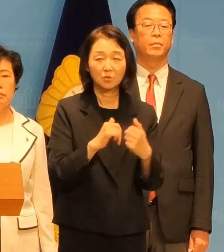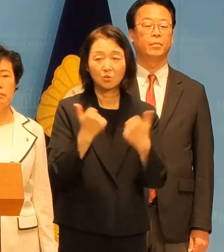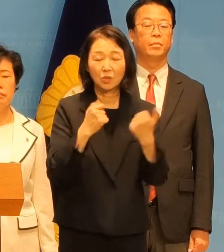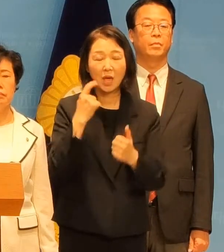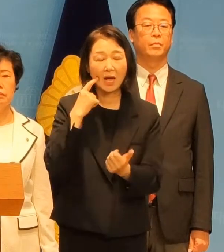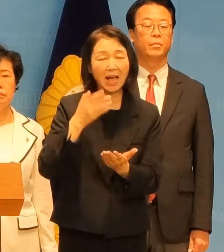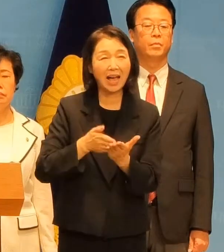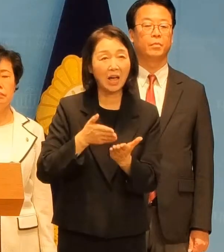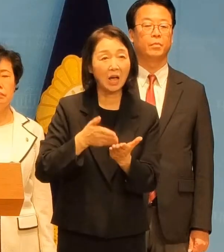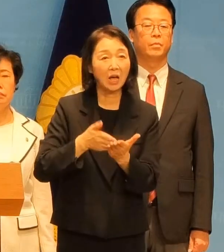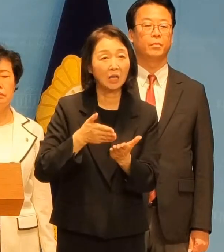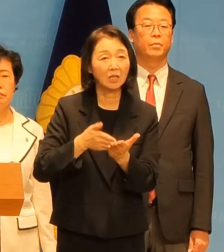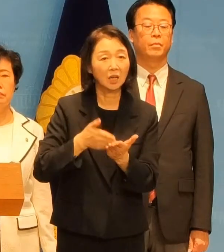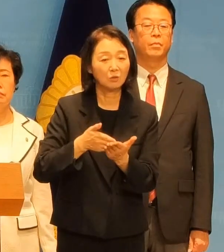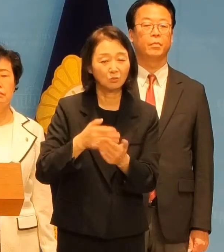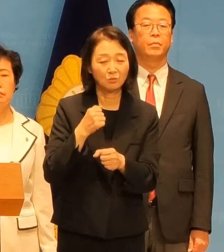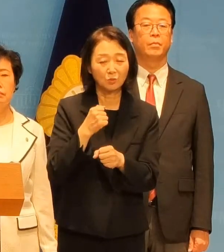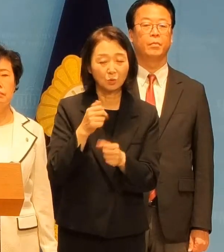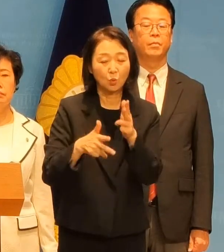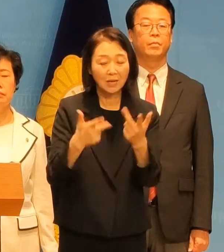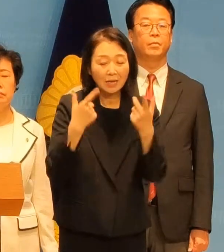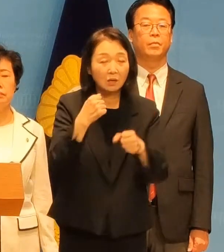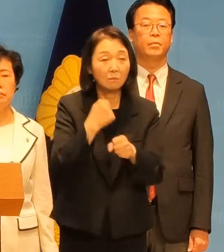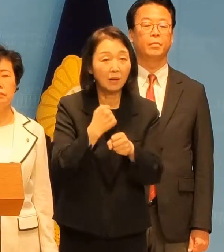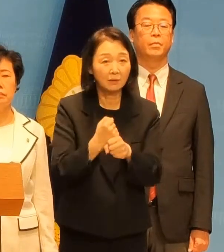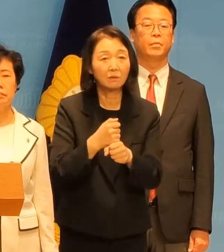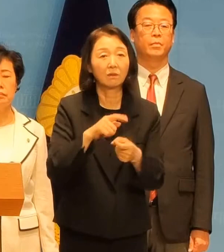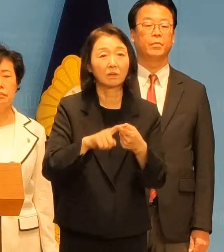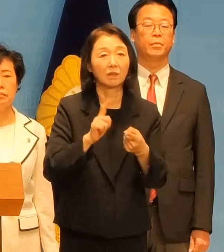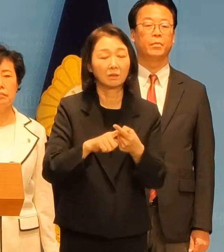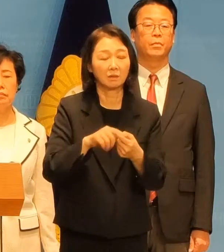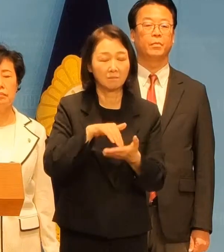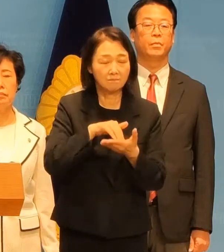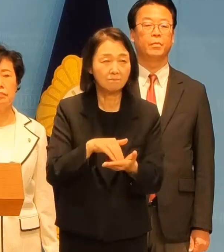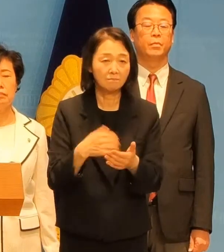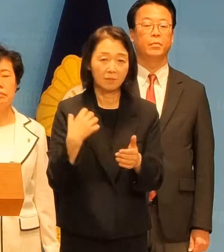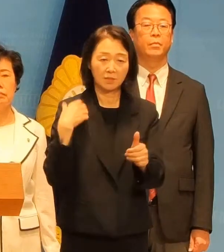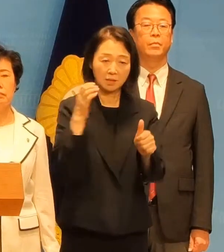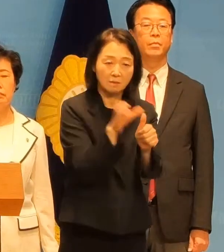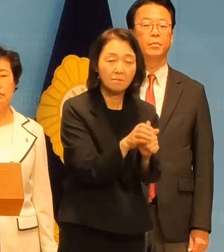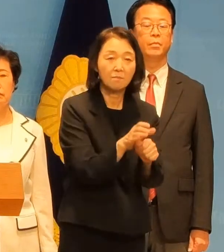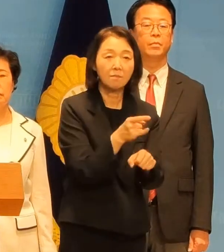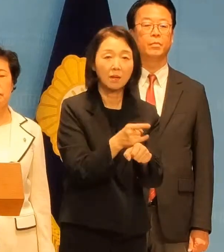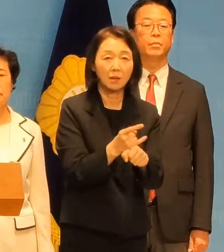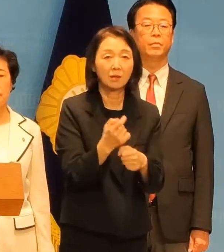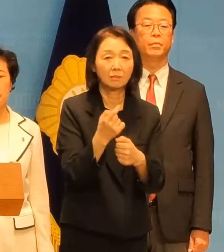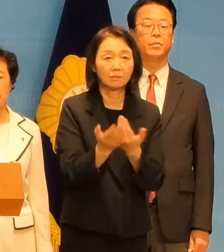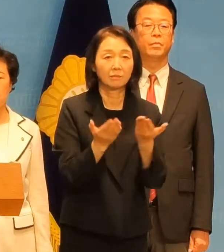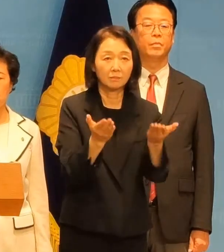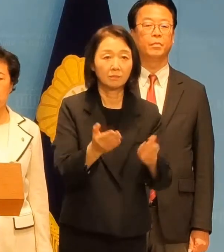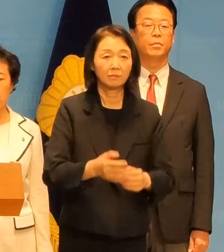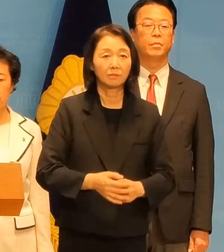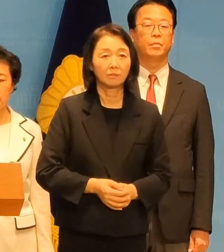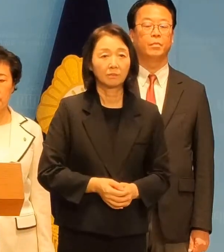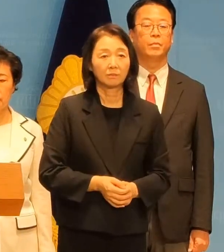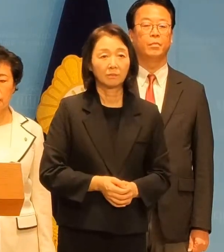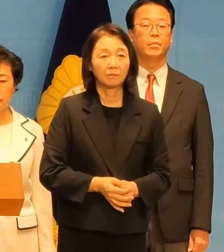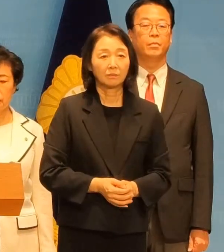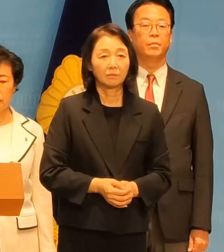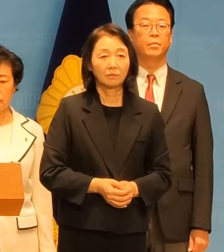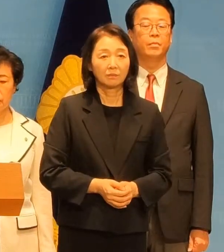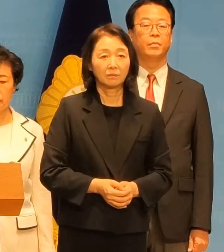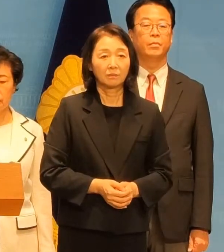가짜뉴스 공장화한 것에 대한 엄한 책임을 물을 거라는 것을 말씀드립니다.